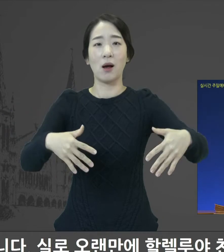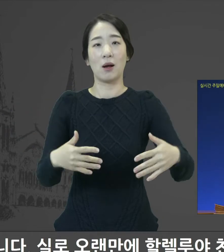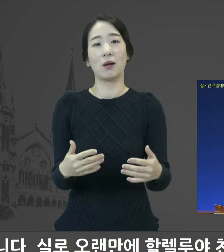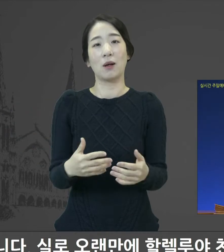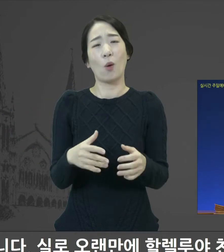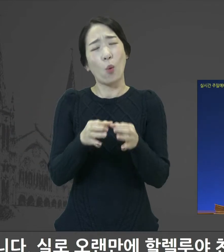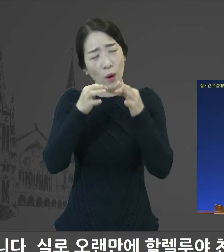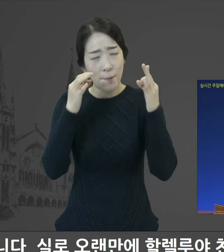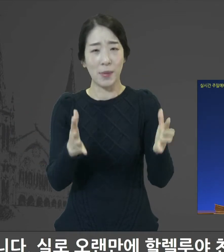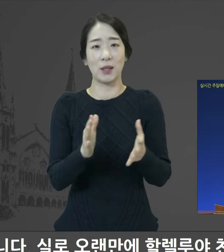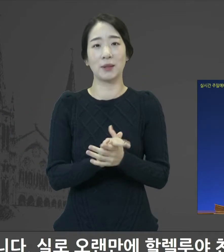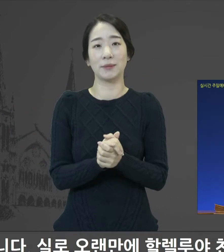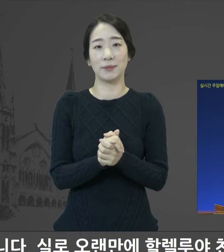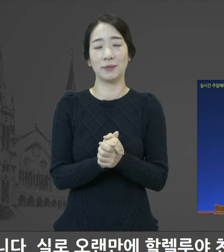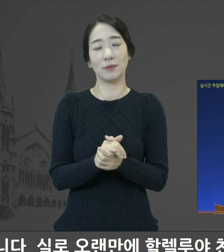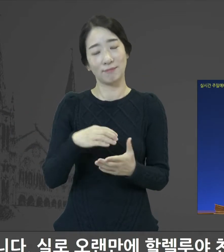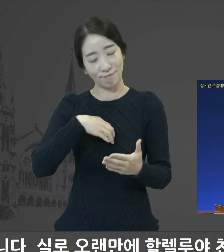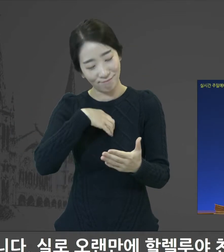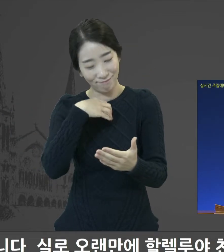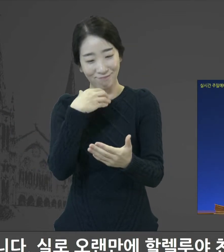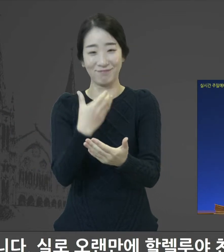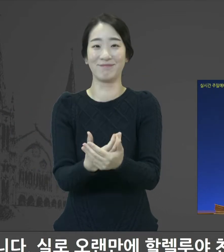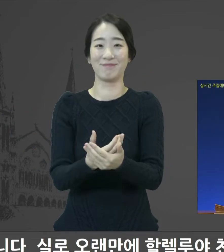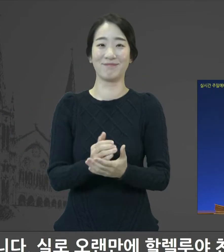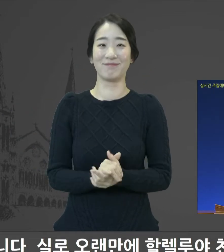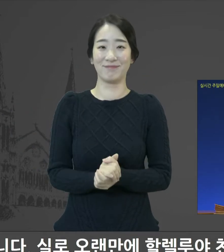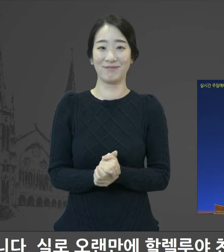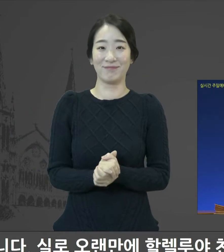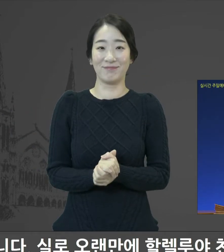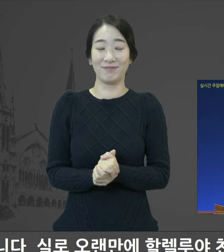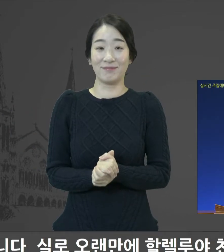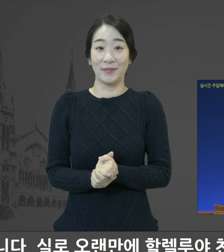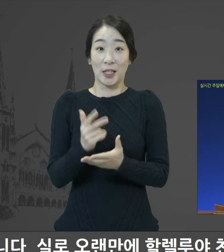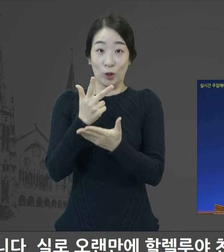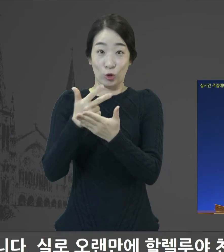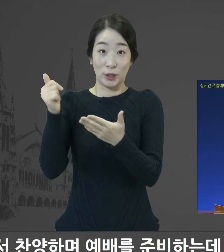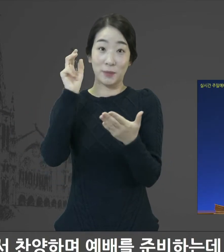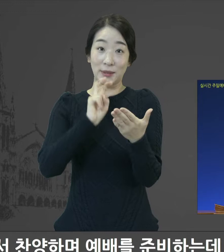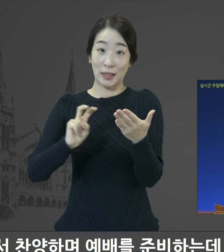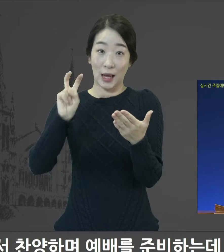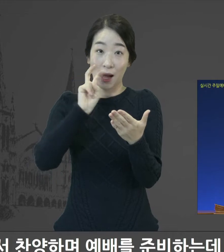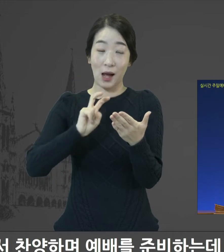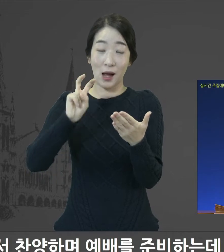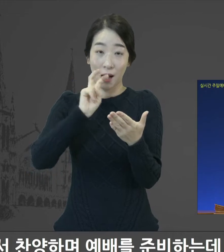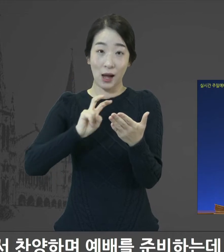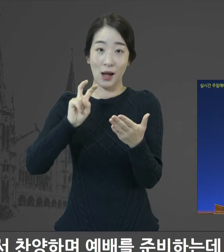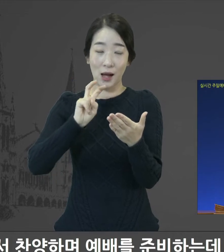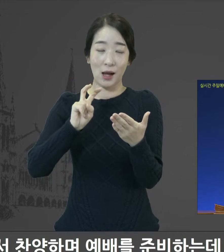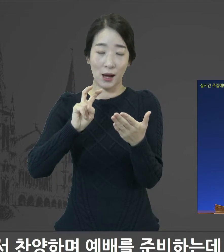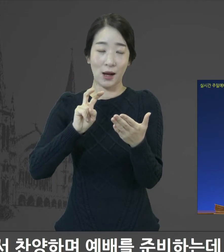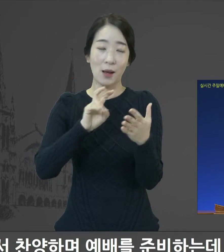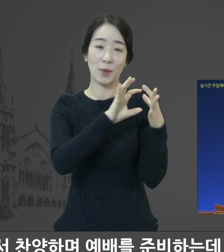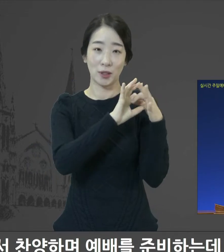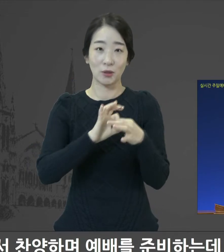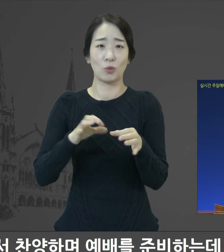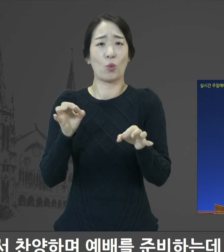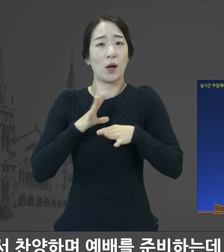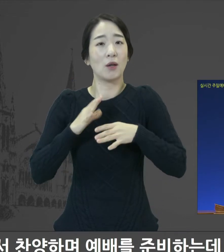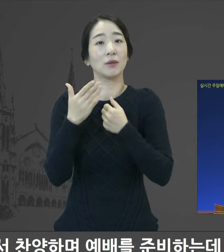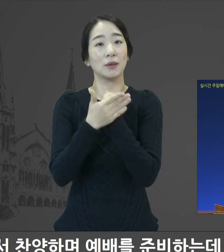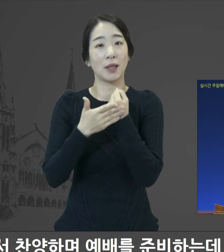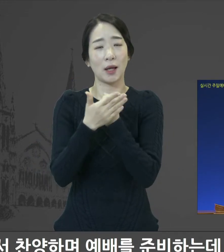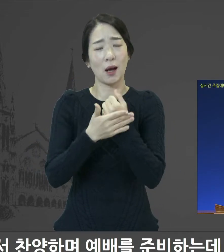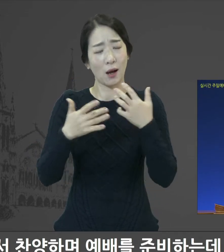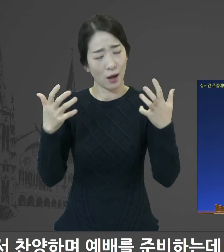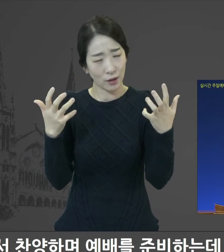됐는데 감격입니다. 계속 주님을 찬양하는 이 놀라운 은혜가 우리 안에 충만하고 또